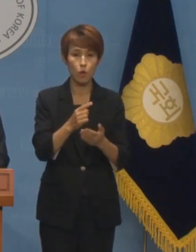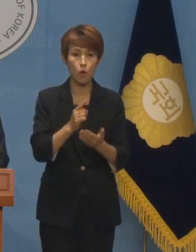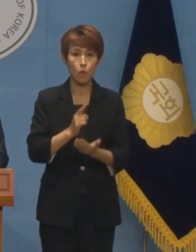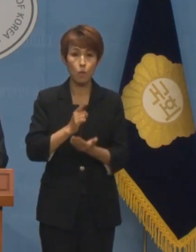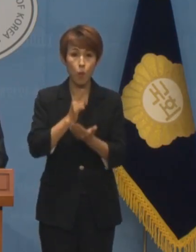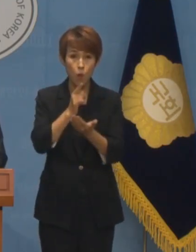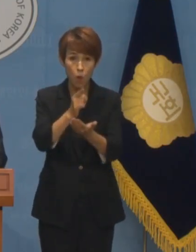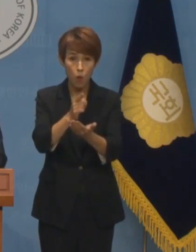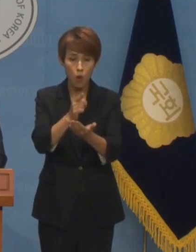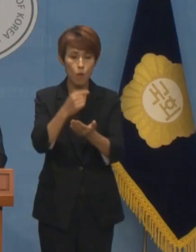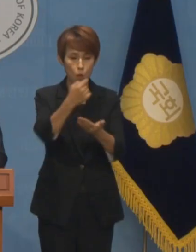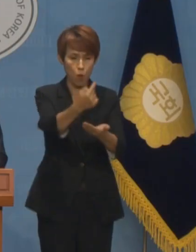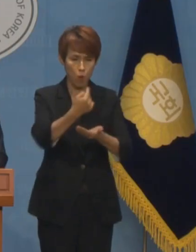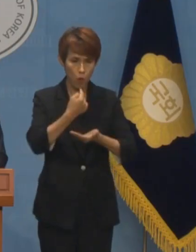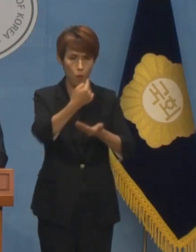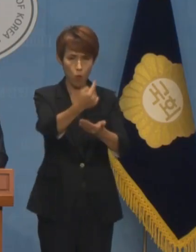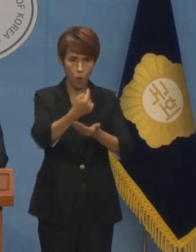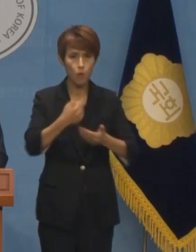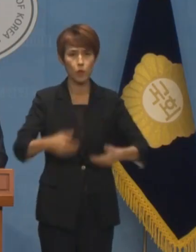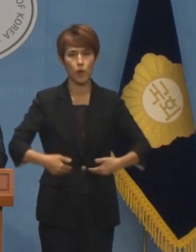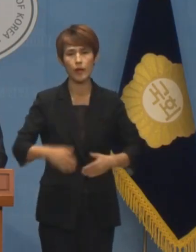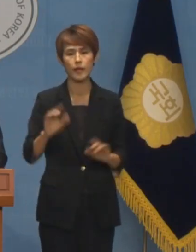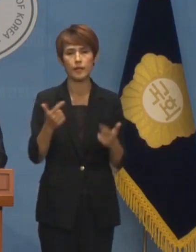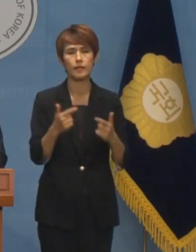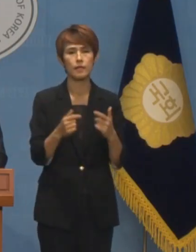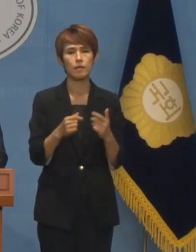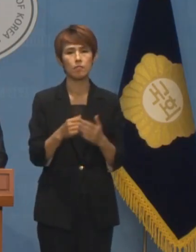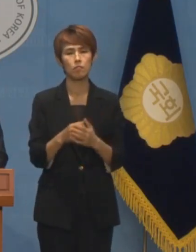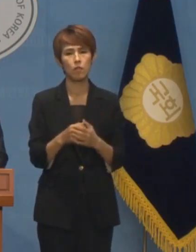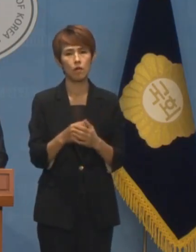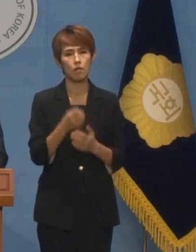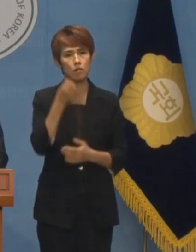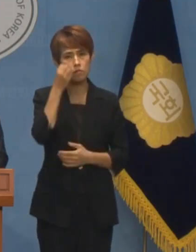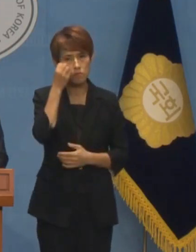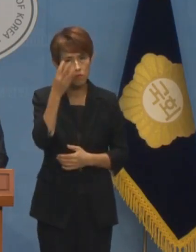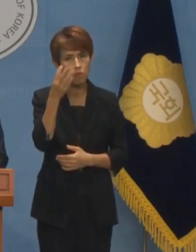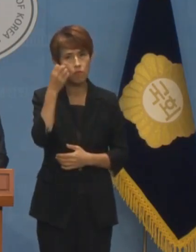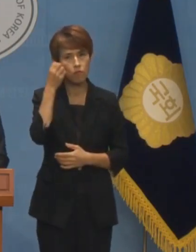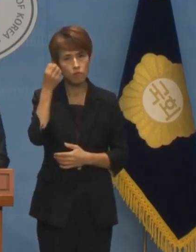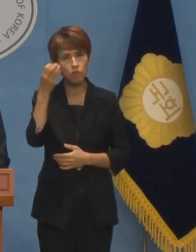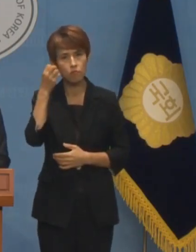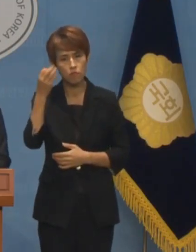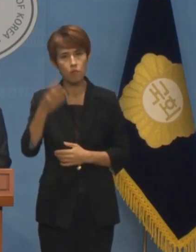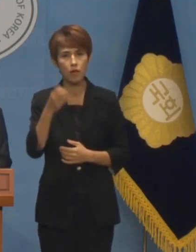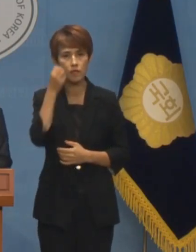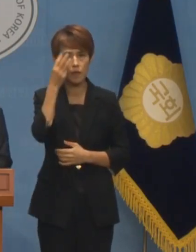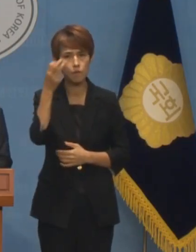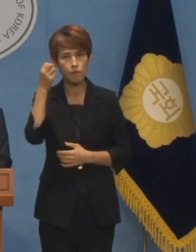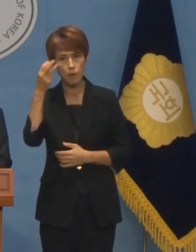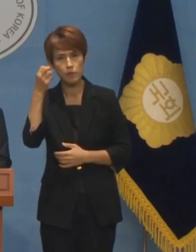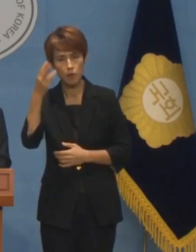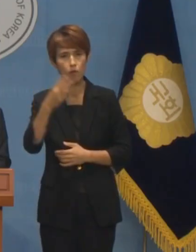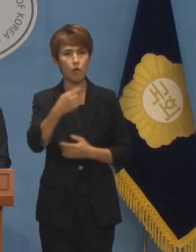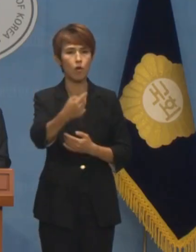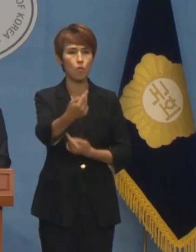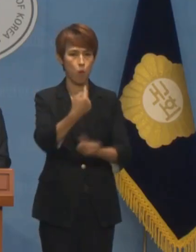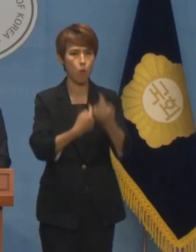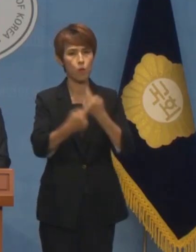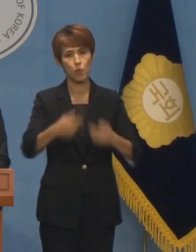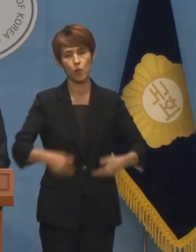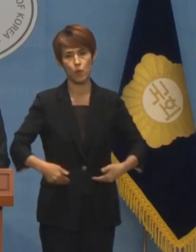매달 받기로 돼 있습니다. 분기별로 받기로 돼 있습니다. 22년 6월 17일에 그 이후부터